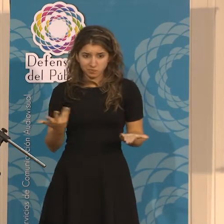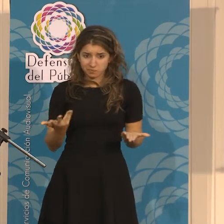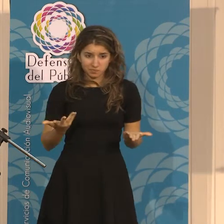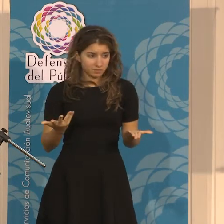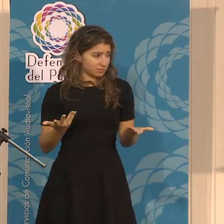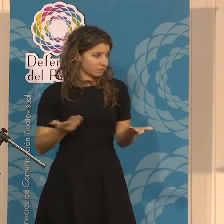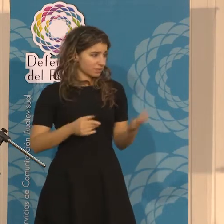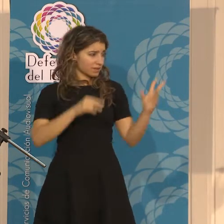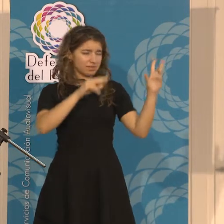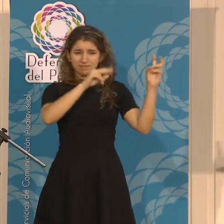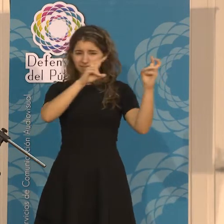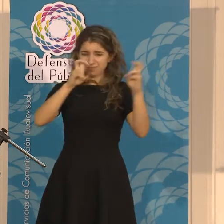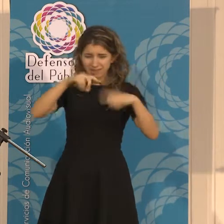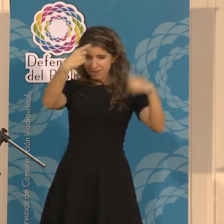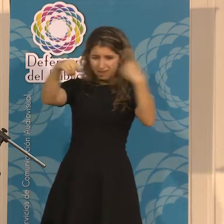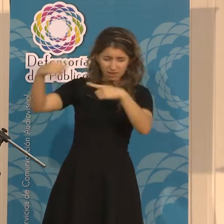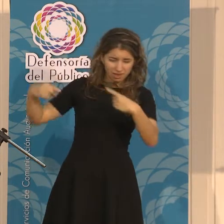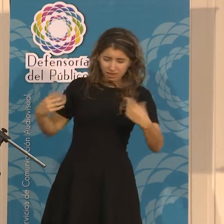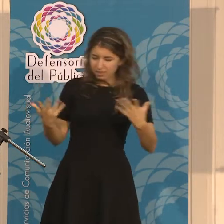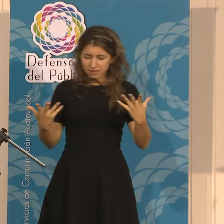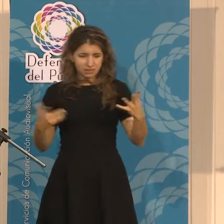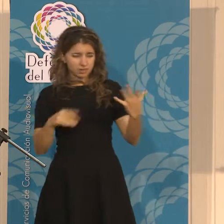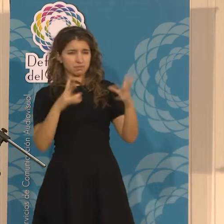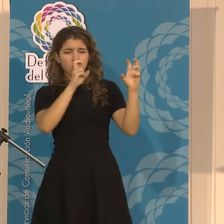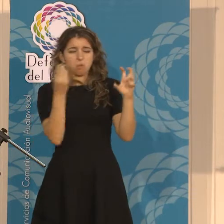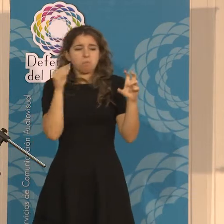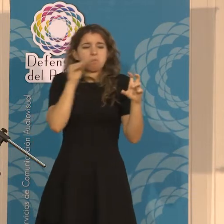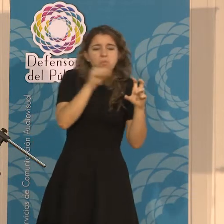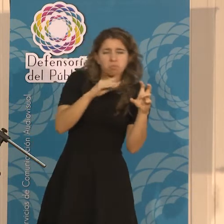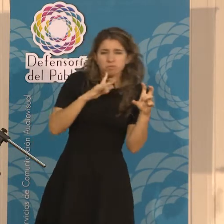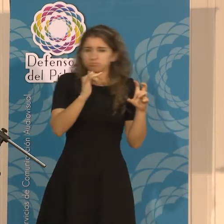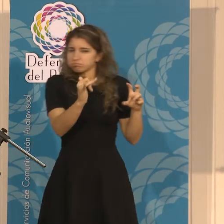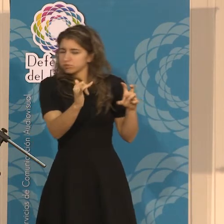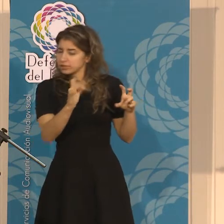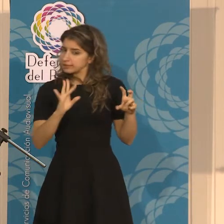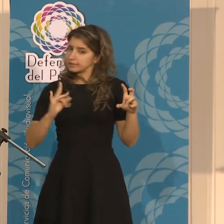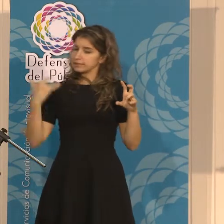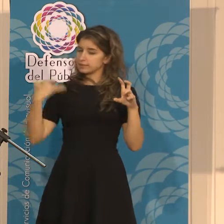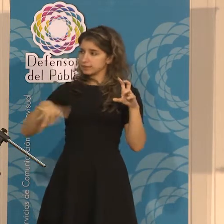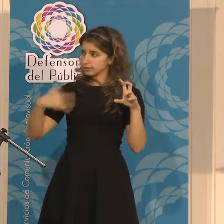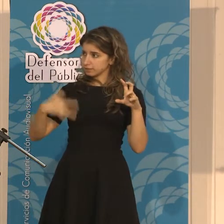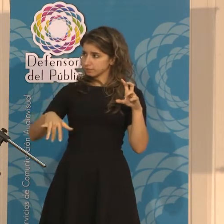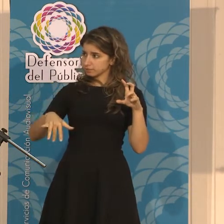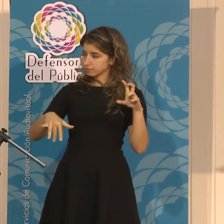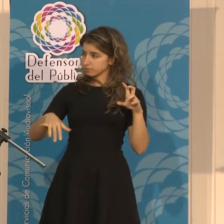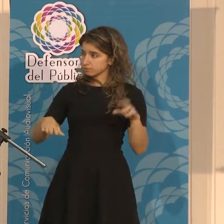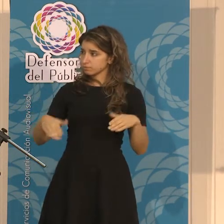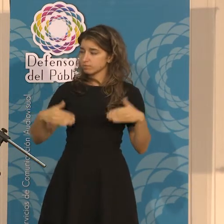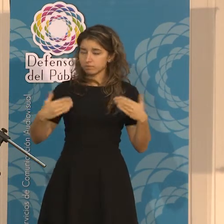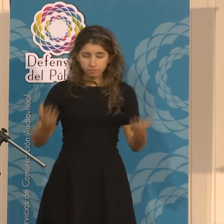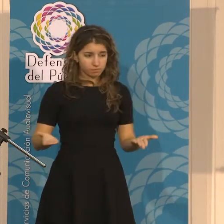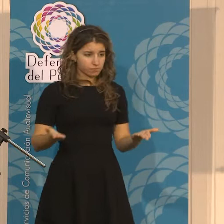inclusión de temas conflictivos o siquiera incómodos en la agenda cotidiana es cierto que muchos medios